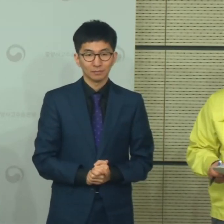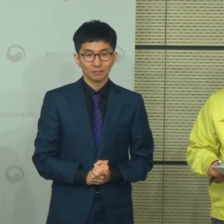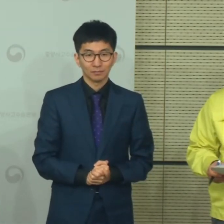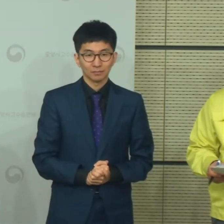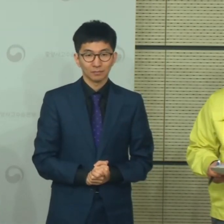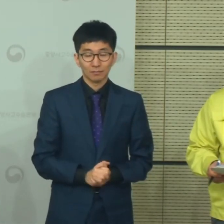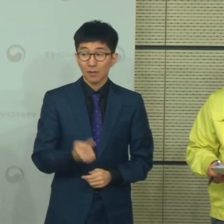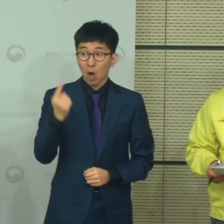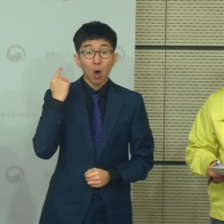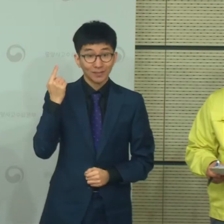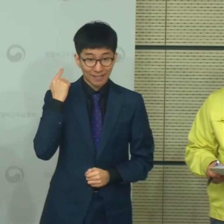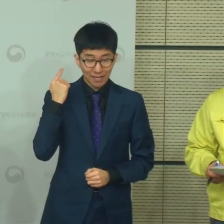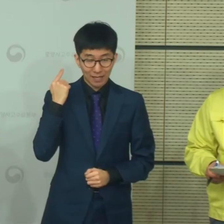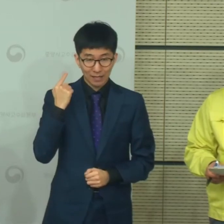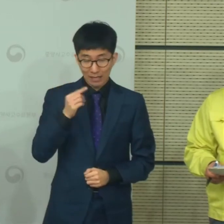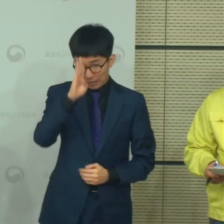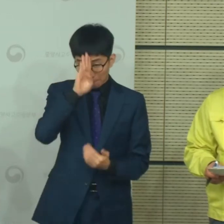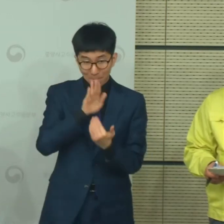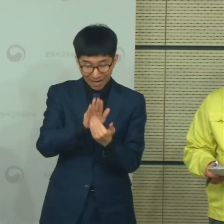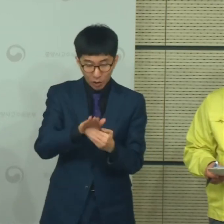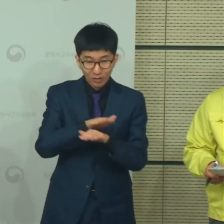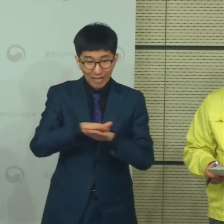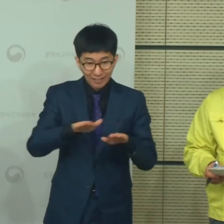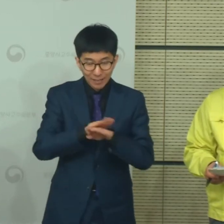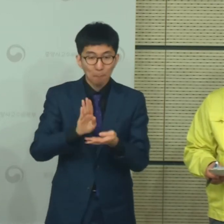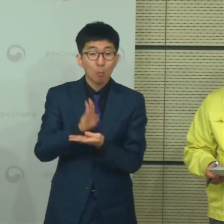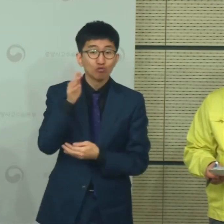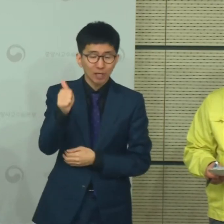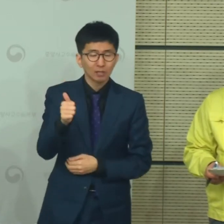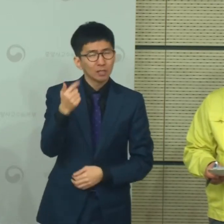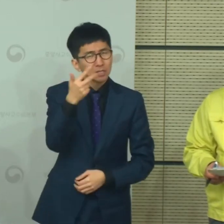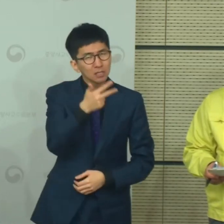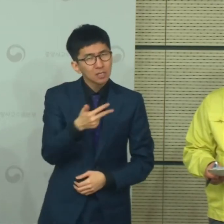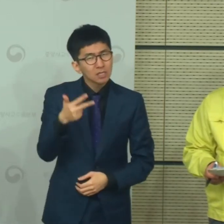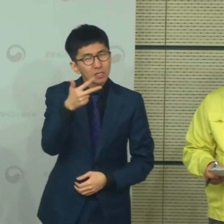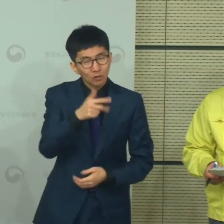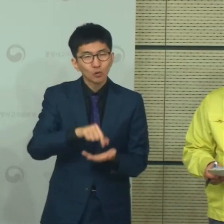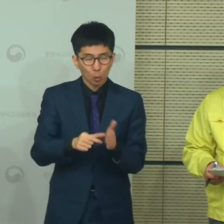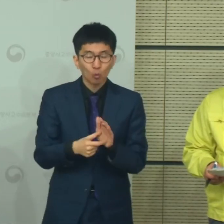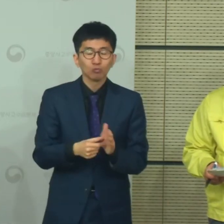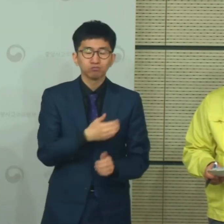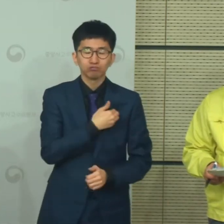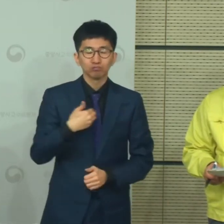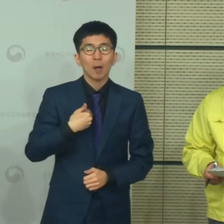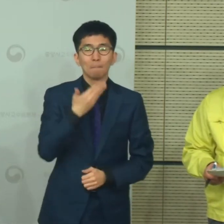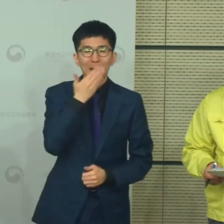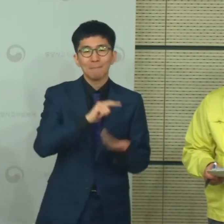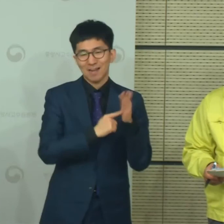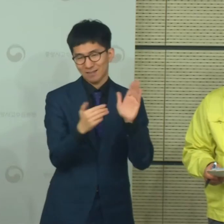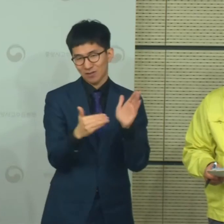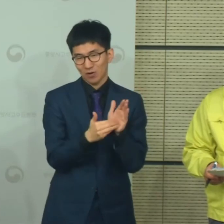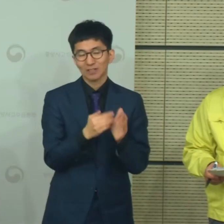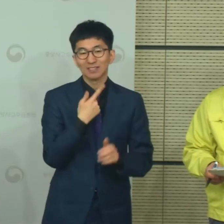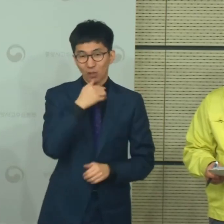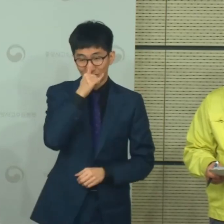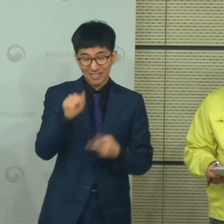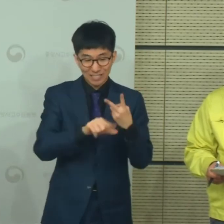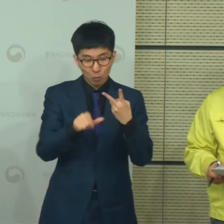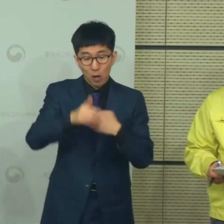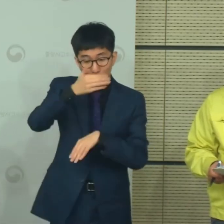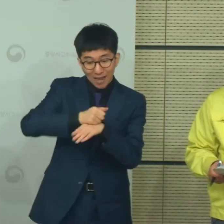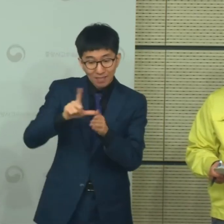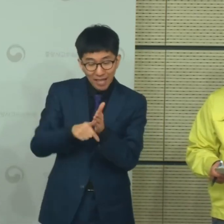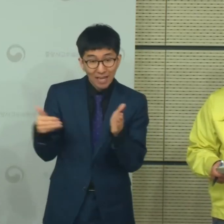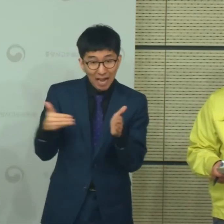저기 방역대책 본부장께서도 7,500 건 정도는 무난하게 뭐 할 수 있다 그랬고요. 이번 달 말까지 저희가 만 건